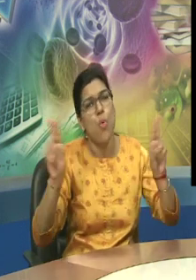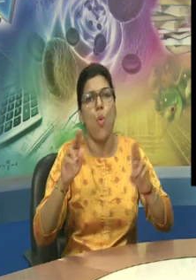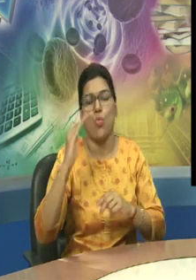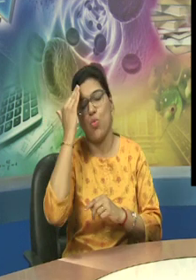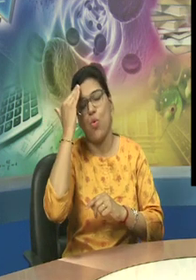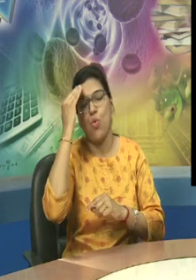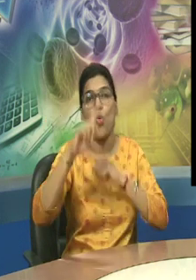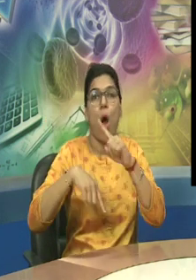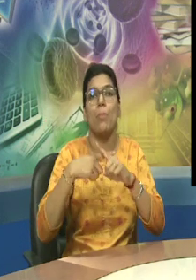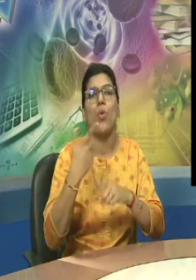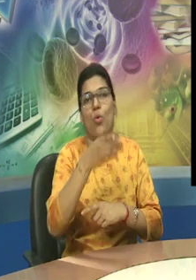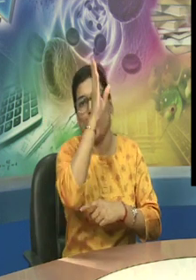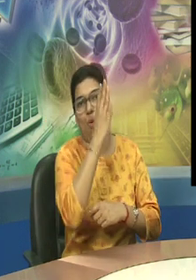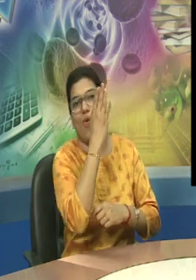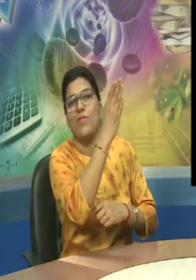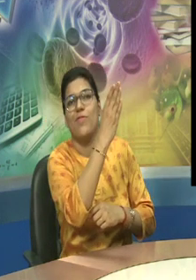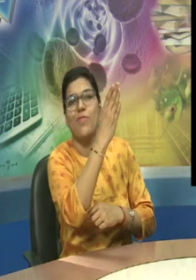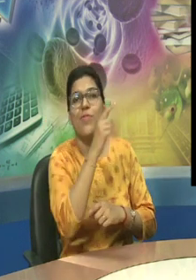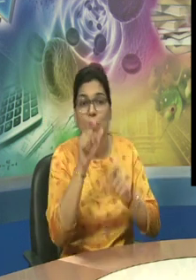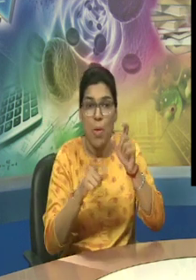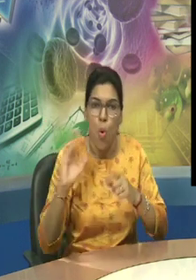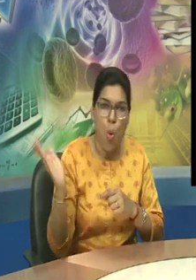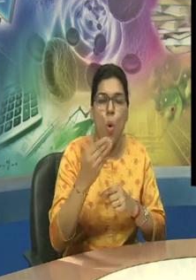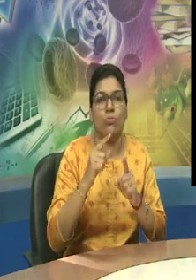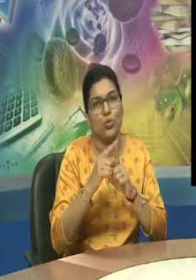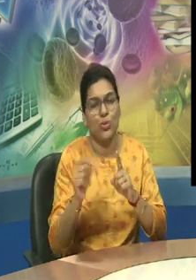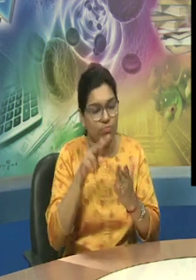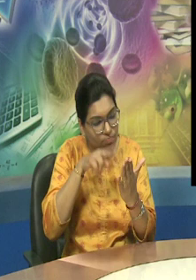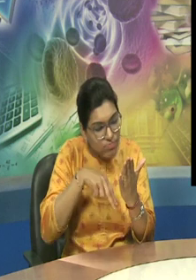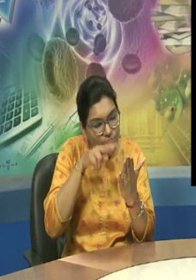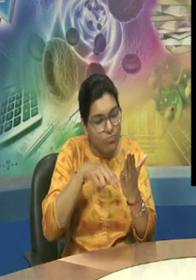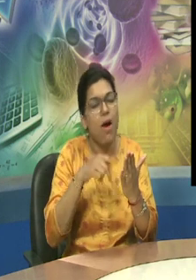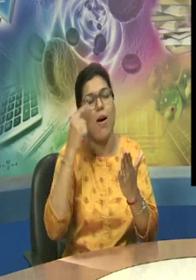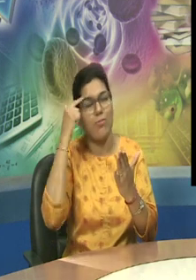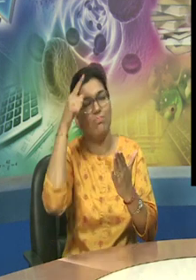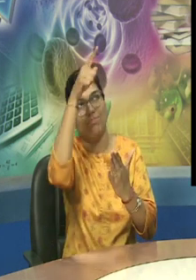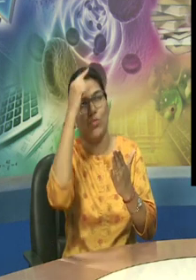सारा संसार, यह सारा ज्ञान